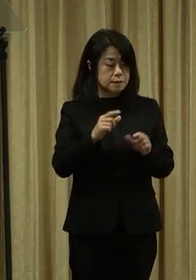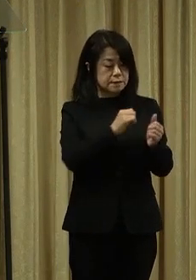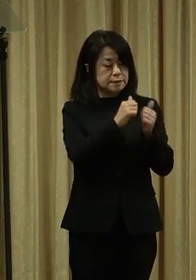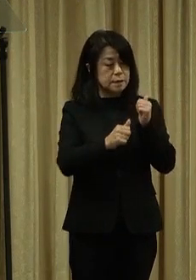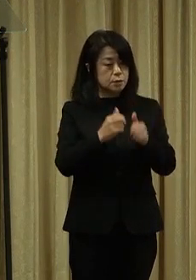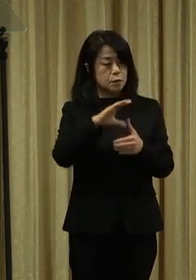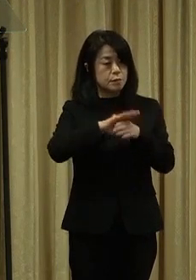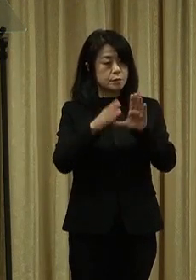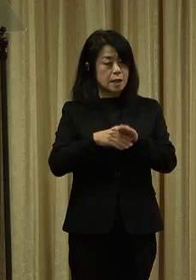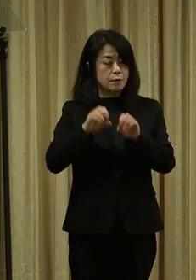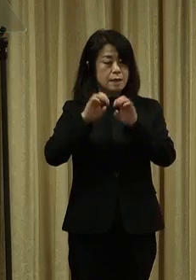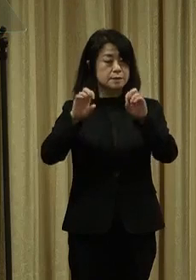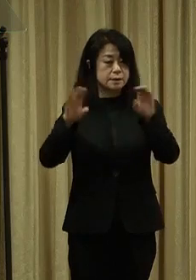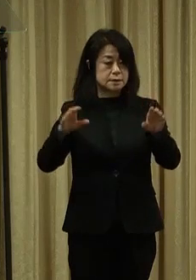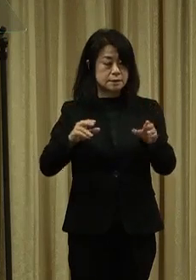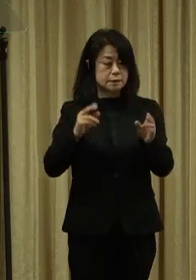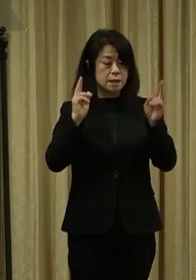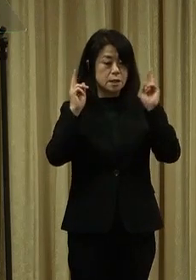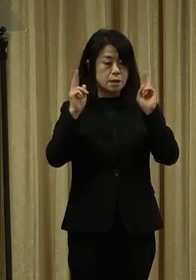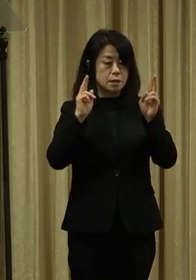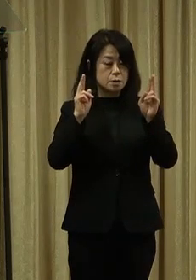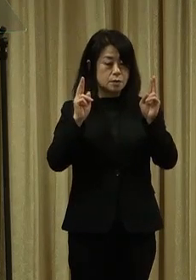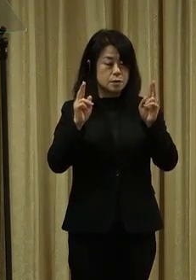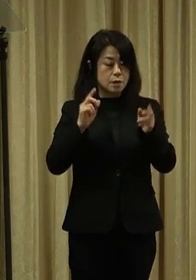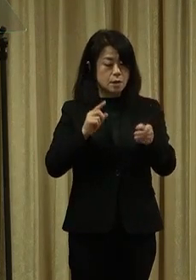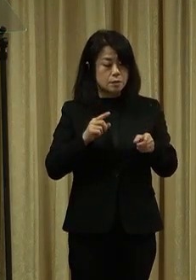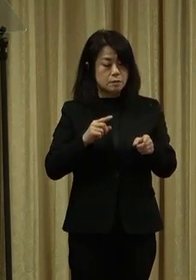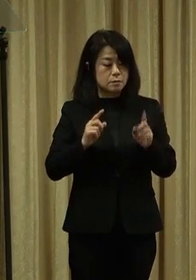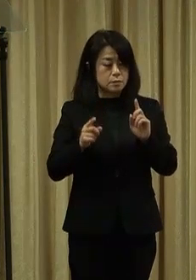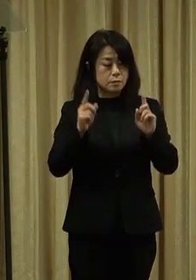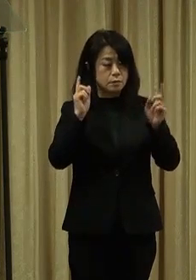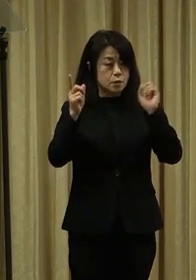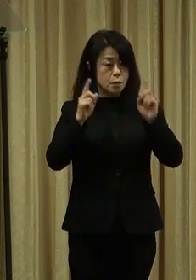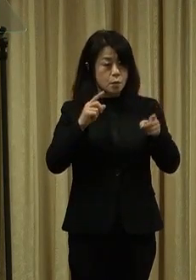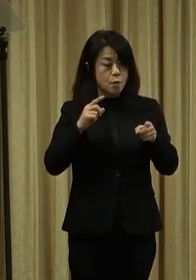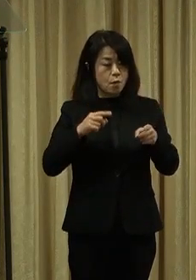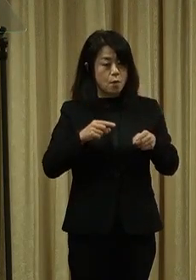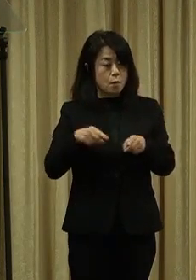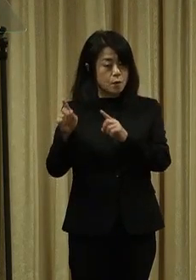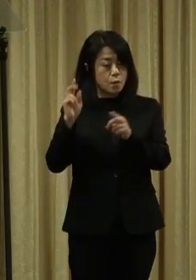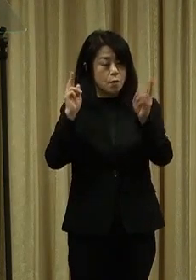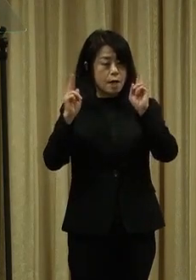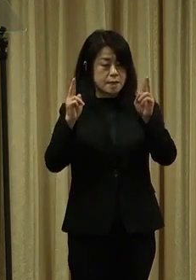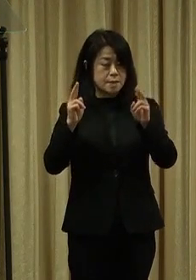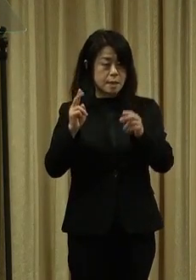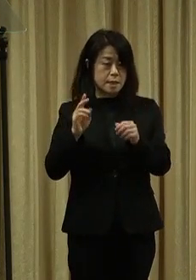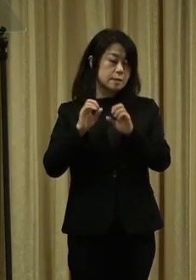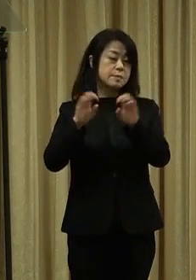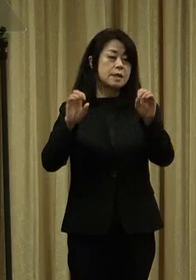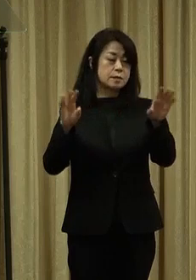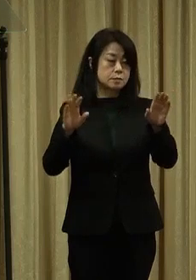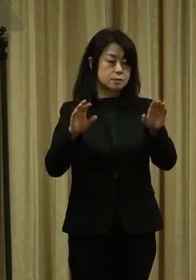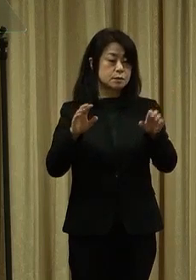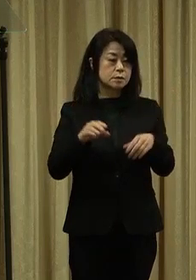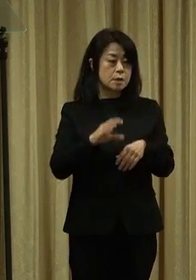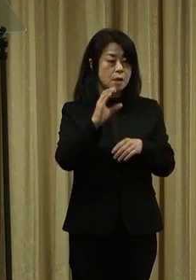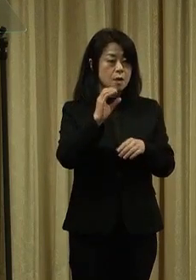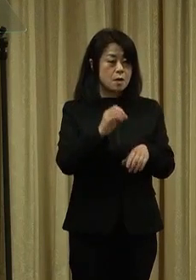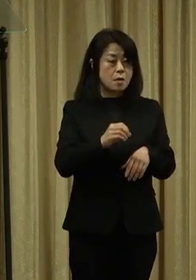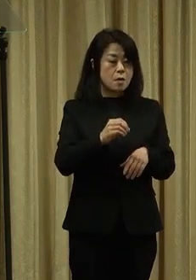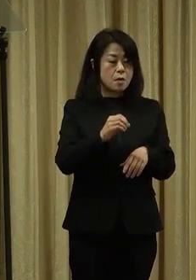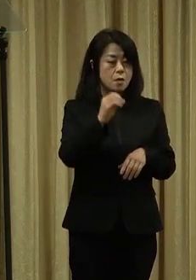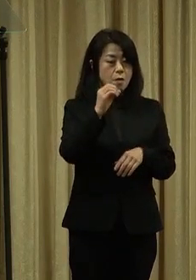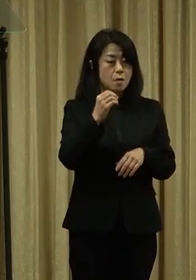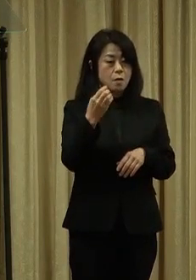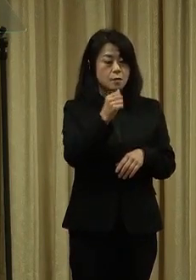信し旅行会社にセールスをするほか外国人旅行者を手配する国内ランドオペレーターを県内に招